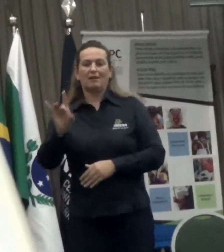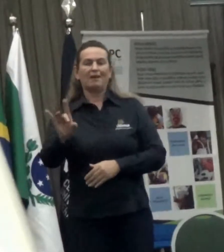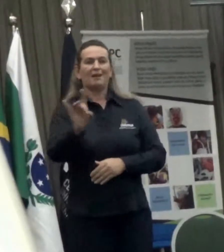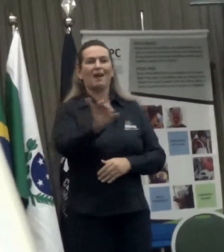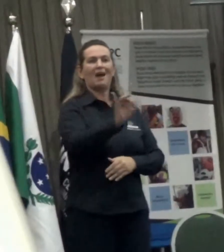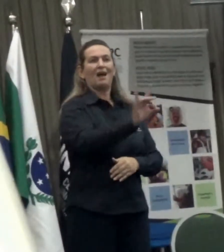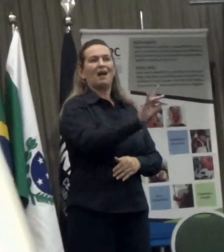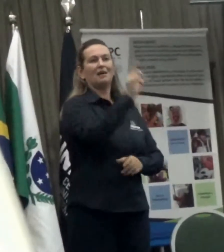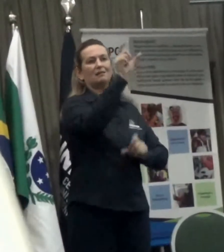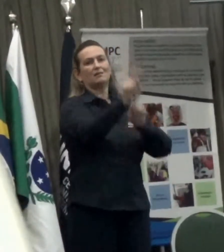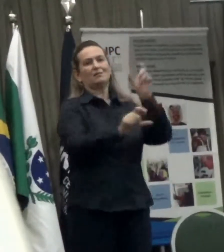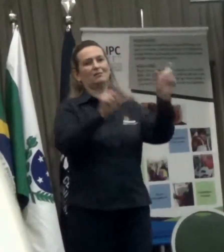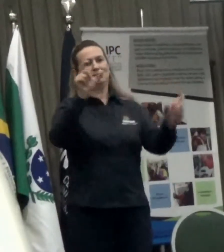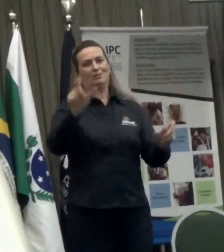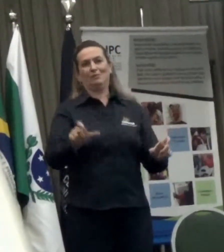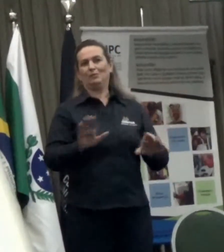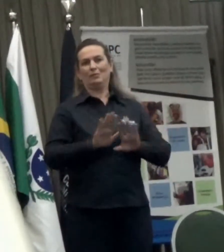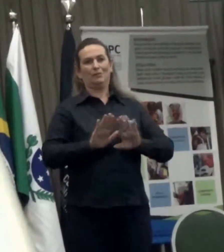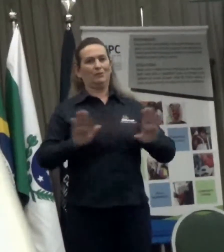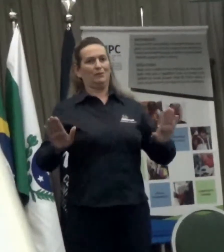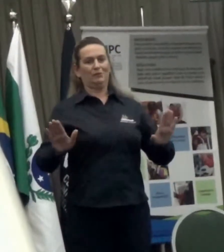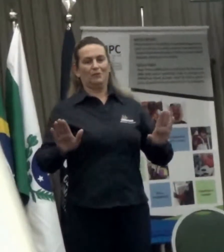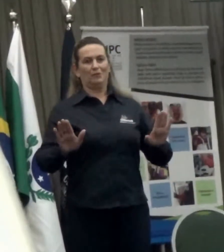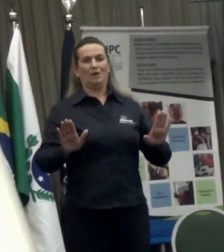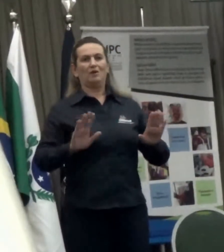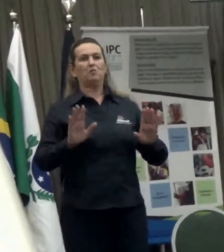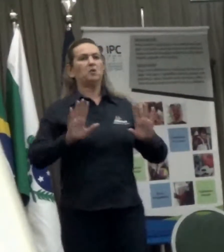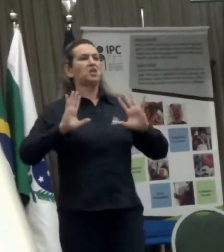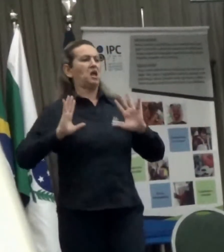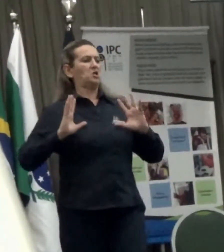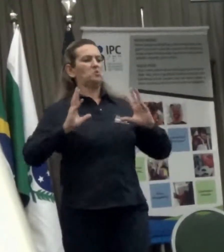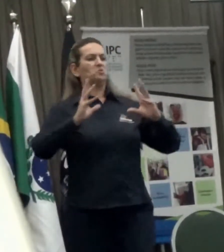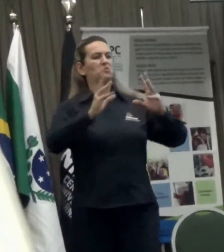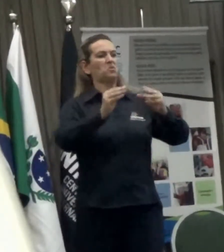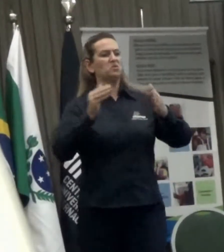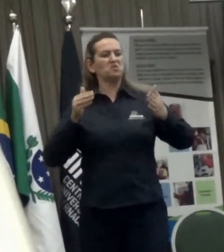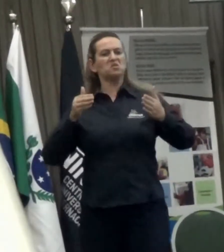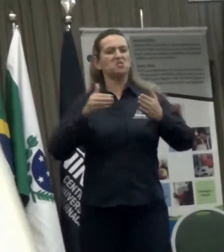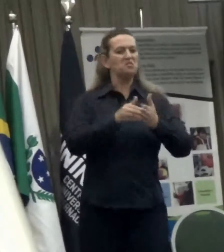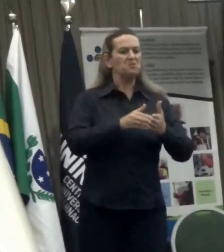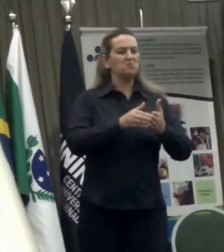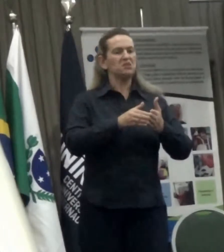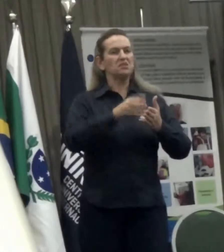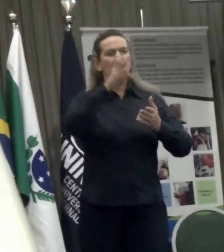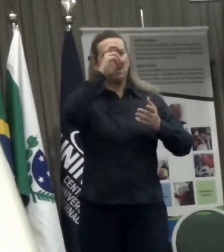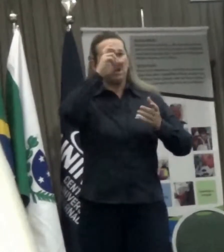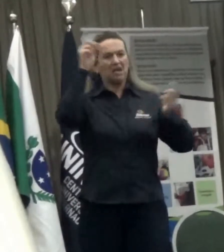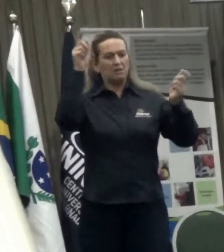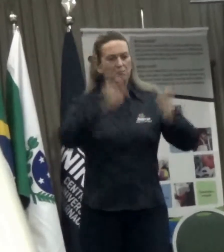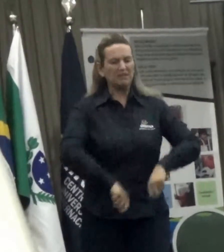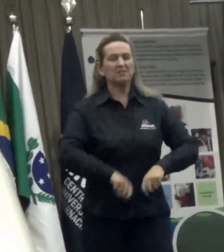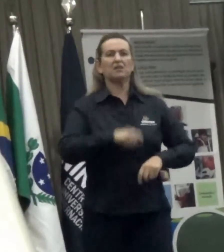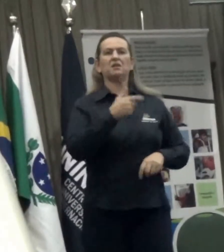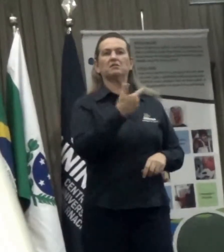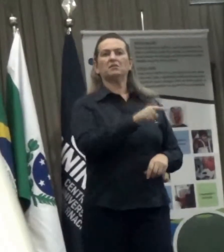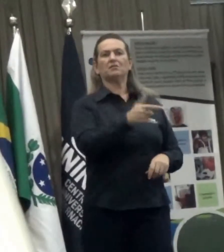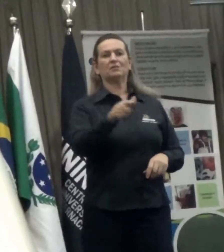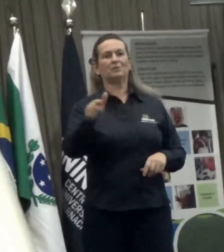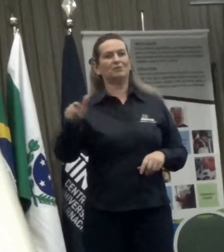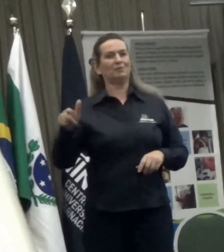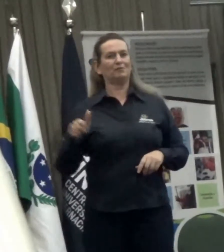incapacidade, mas sim, como se dá agora no novo texto do artigo 3º, que afirma que as pessoas com deficiência mental ou intelectual têm